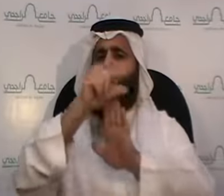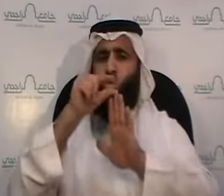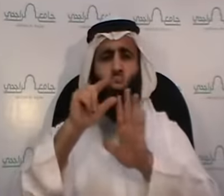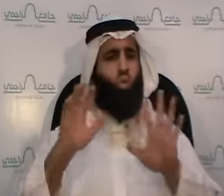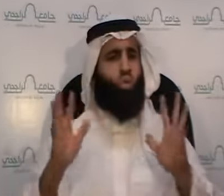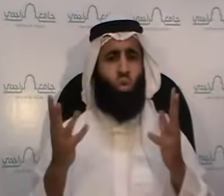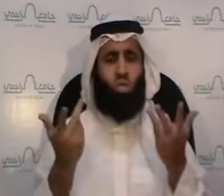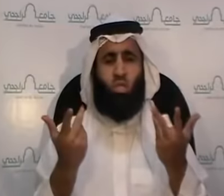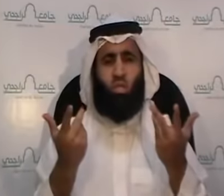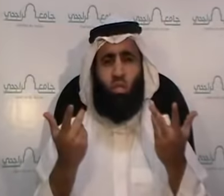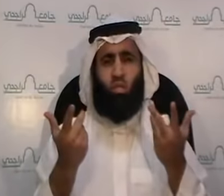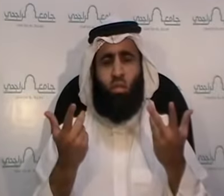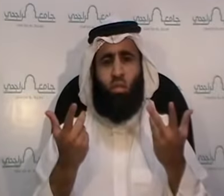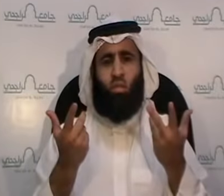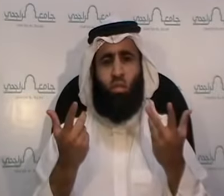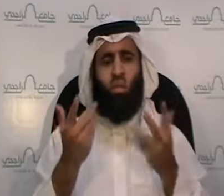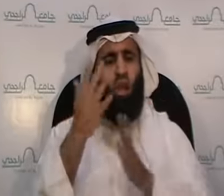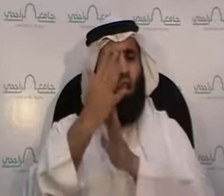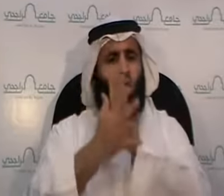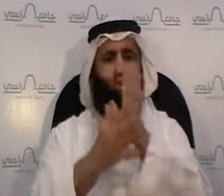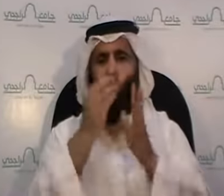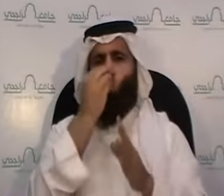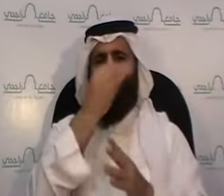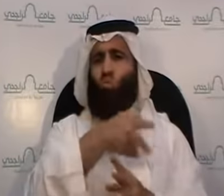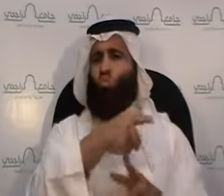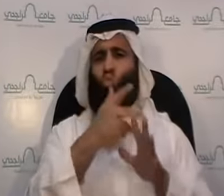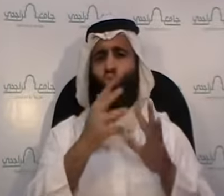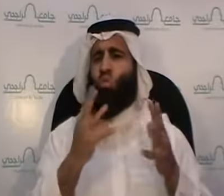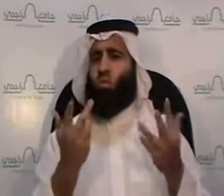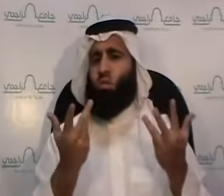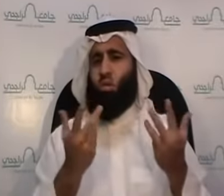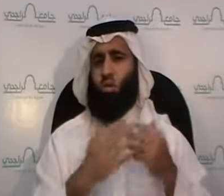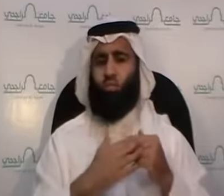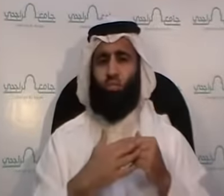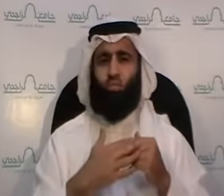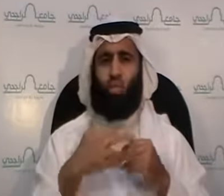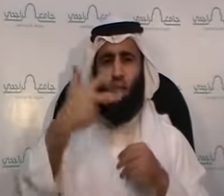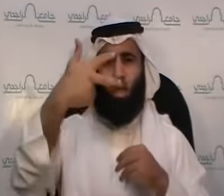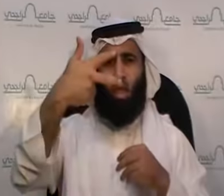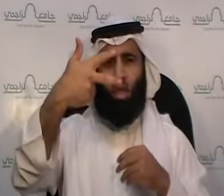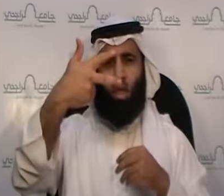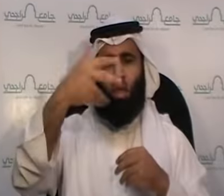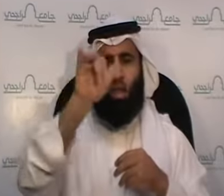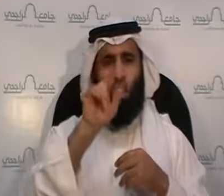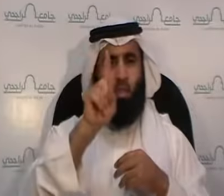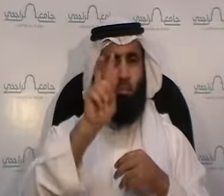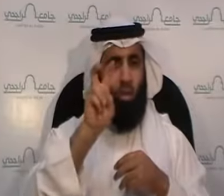وعن أي رذيلة أتكلم؟ غيبة، كذب،